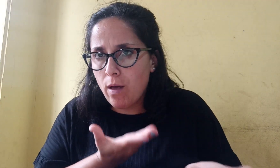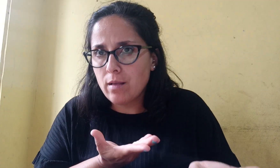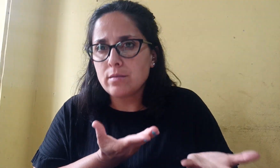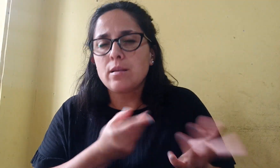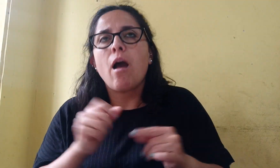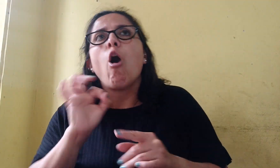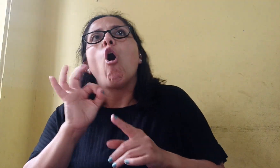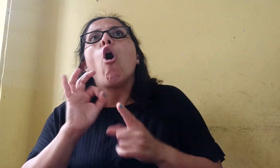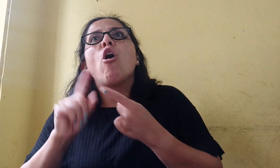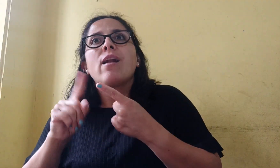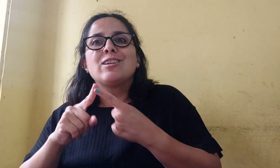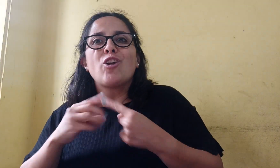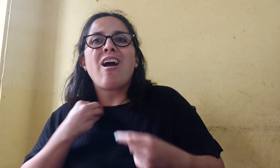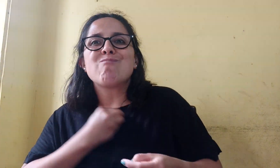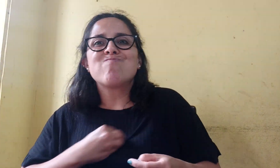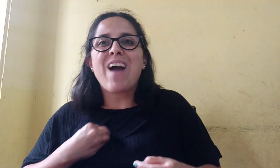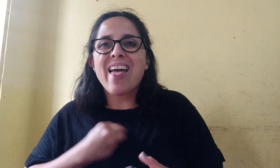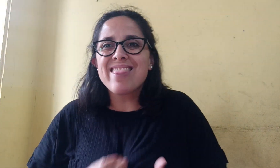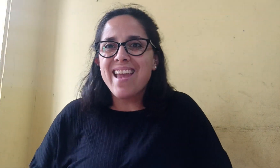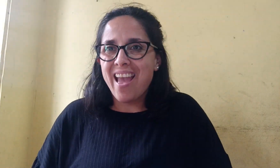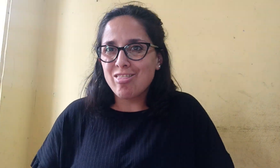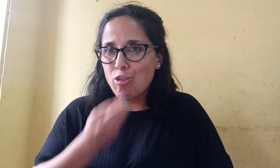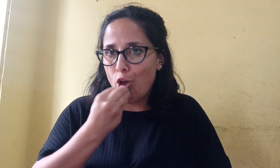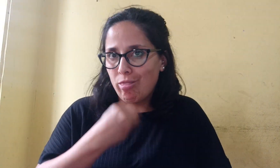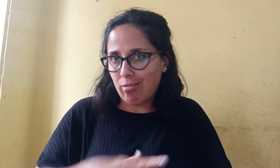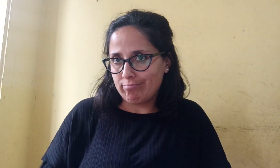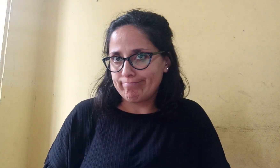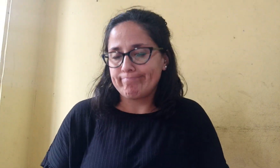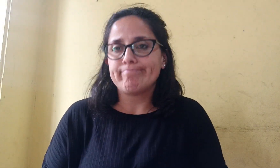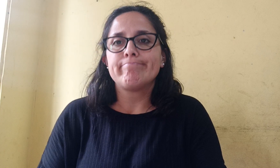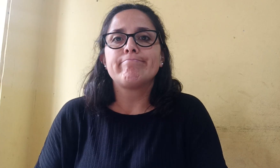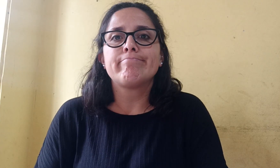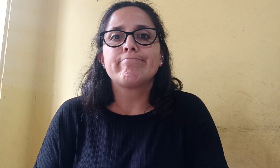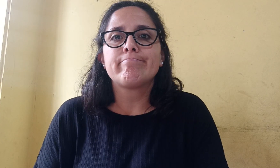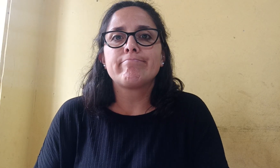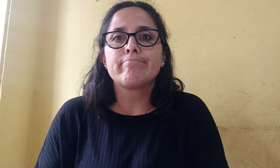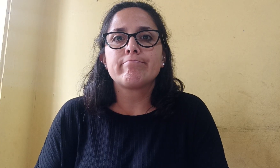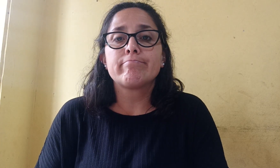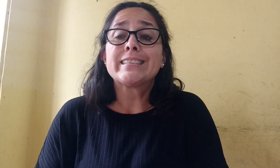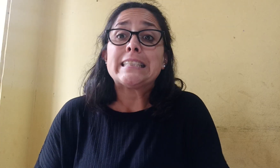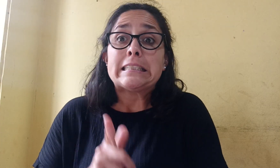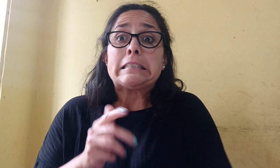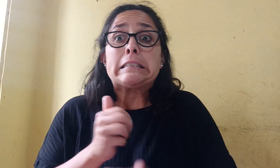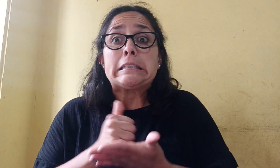digestión. Bueno, espero que lo hayan entendido.